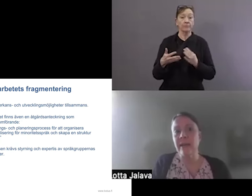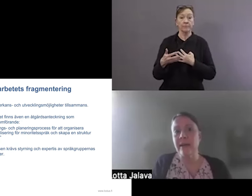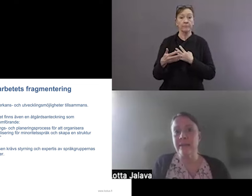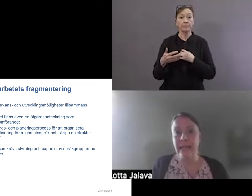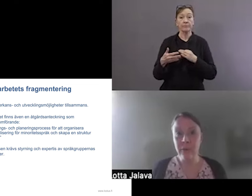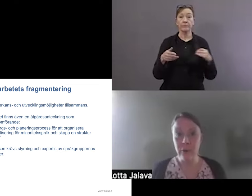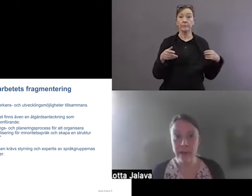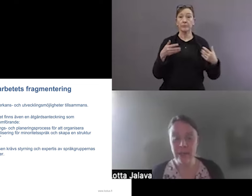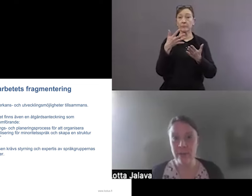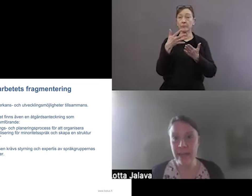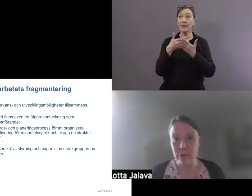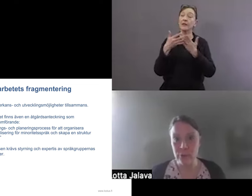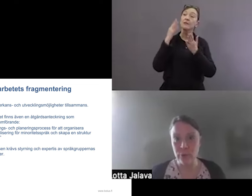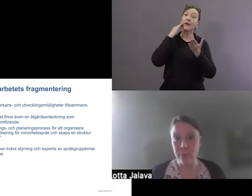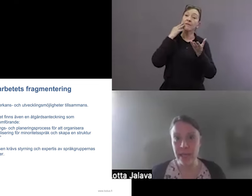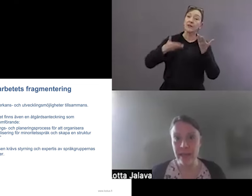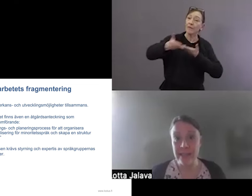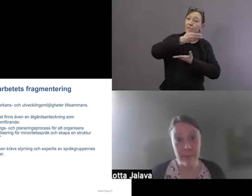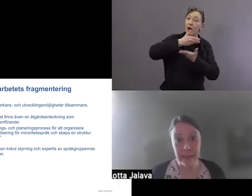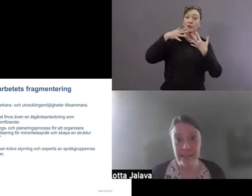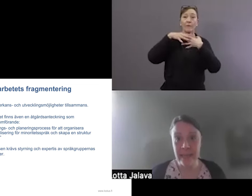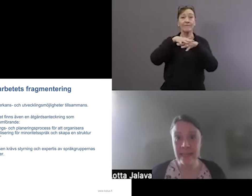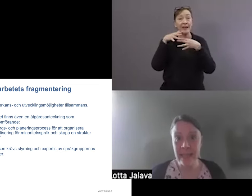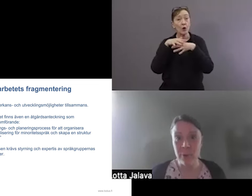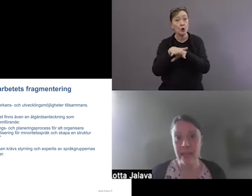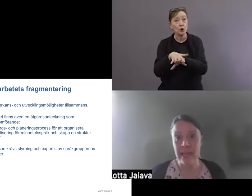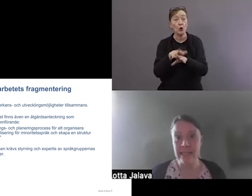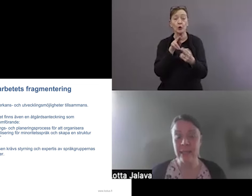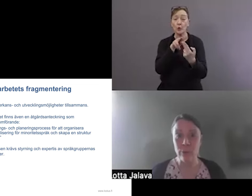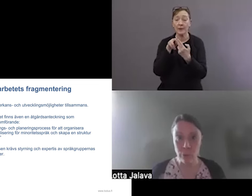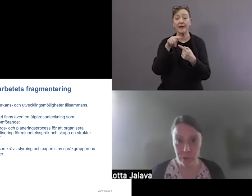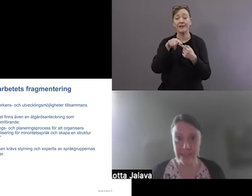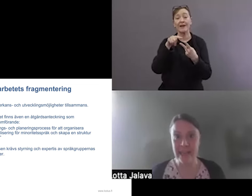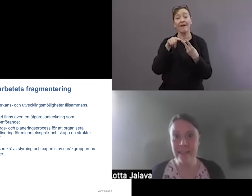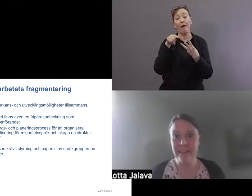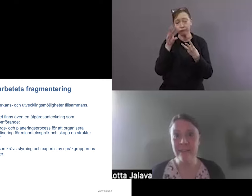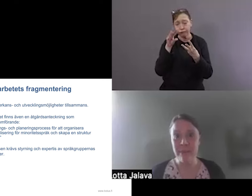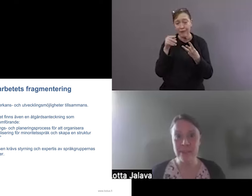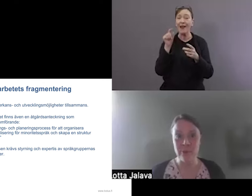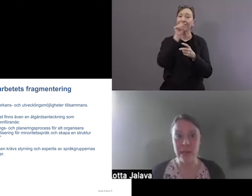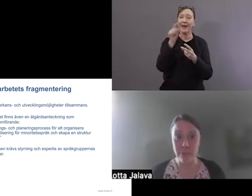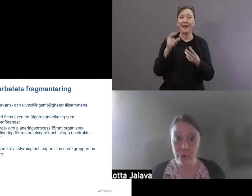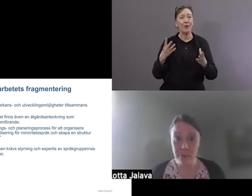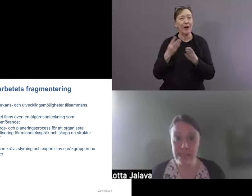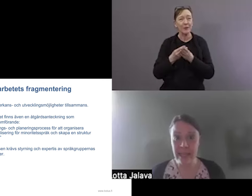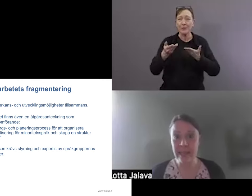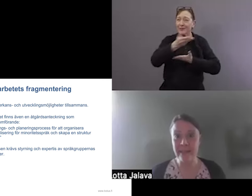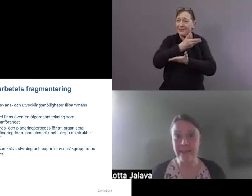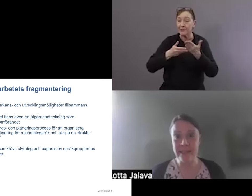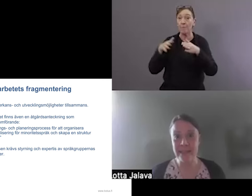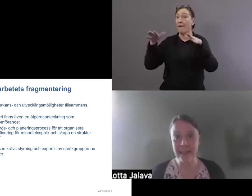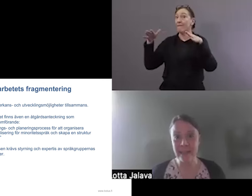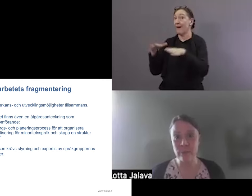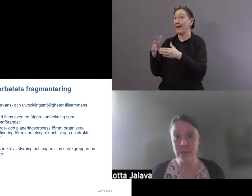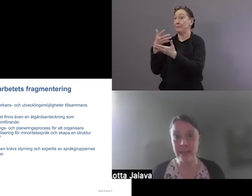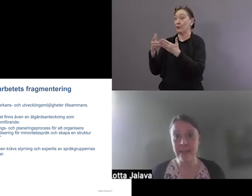Tietenkin, että vaikka tiedonvaihto ja verkostoituminen ja esimerkiksi näiden teemojen käsittely yhdessä vähemmistökielifoorumissa ei